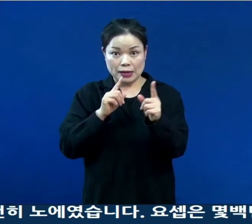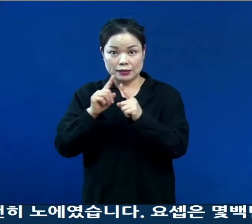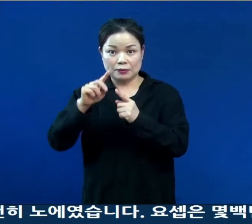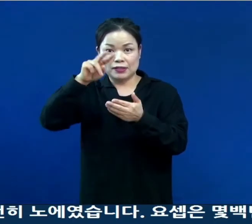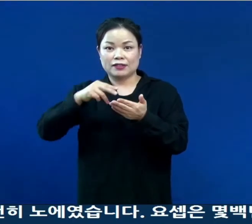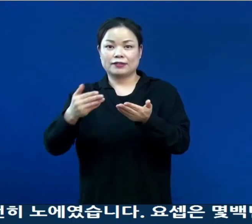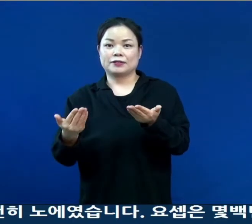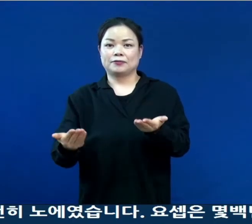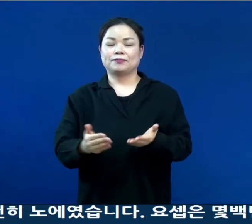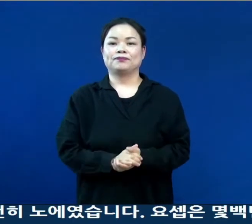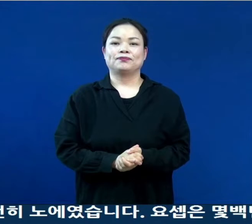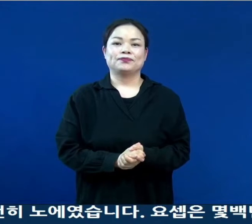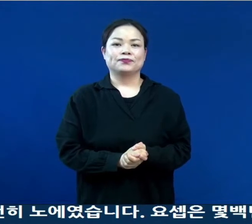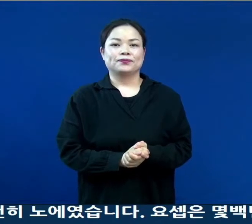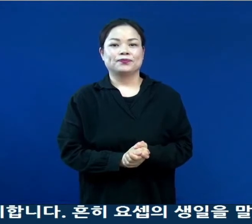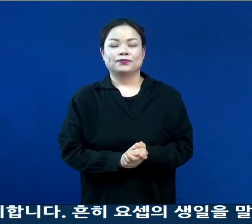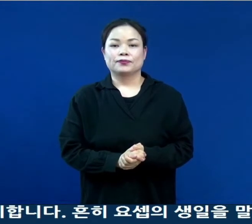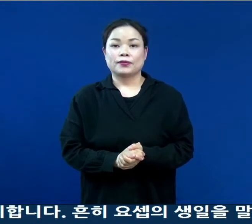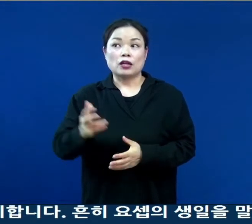말씀을 읽겠습니다.